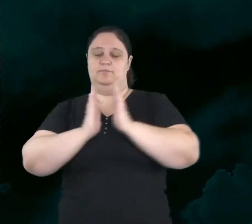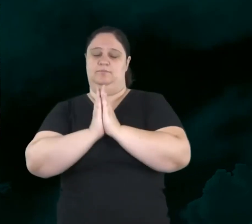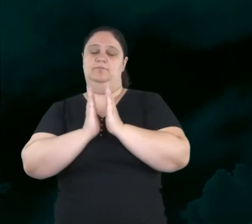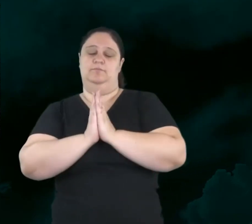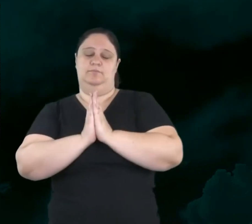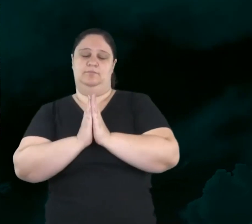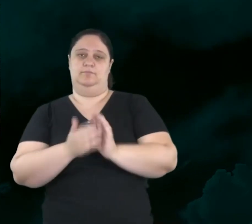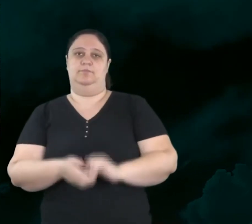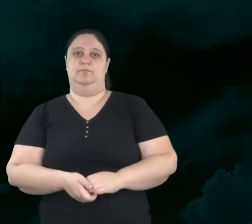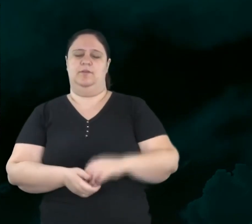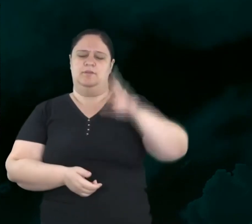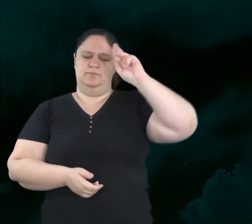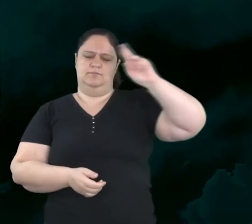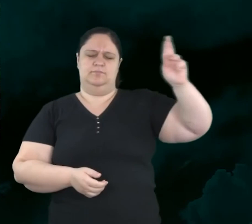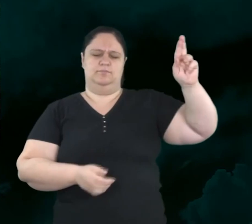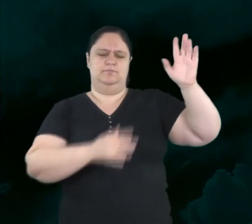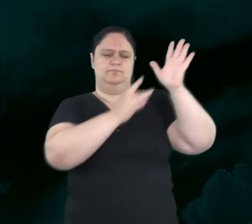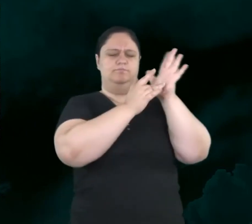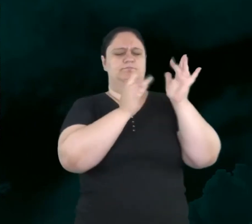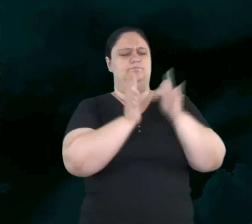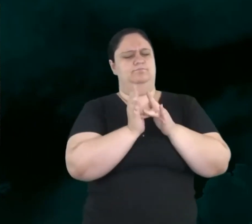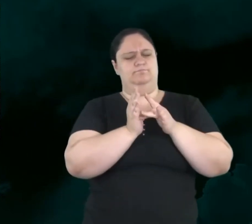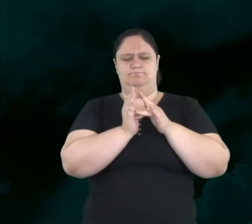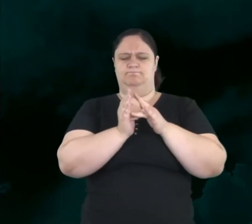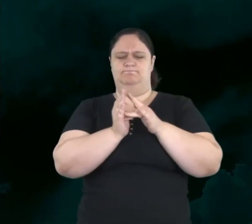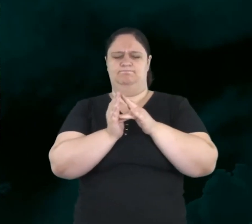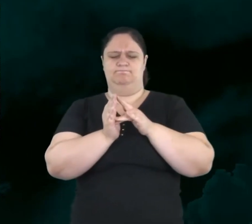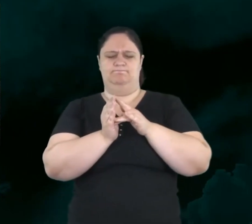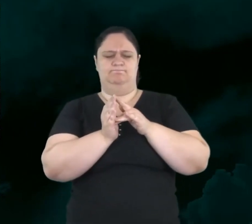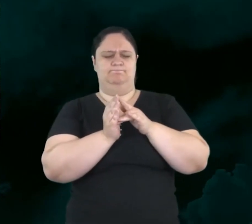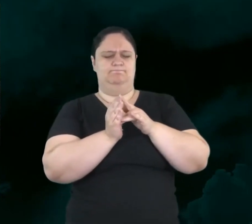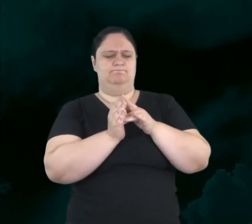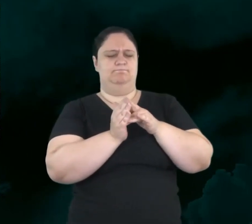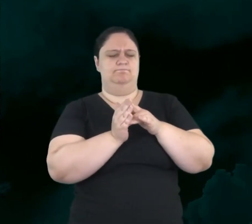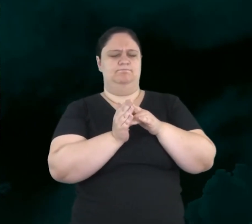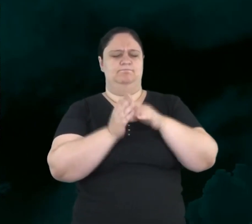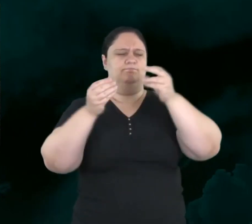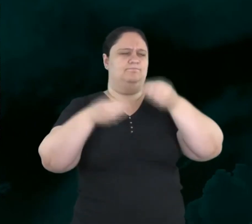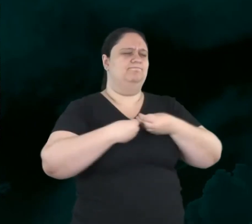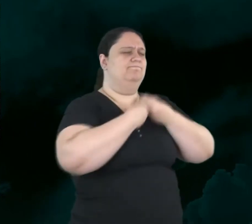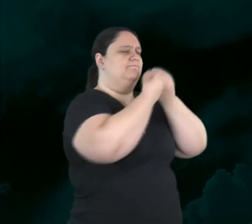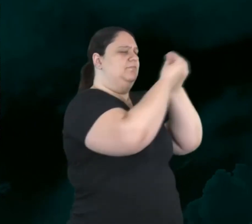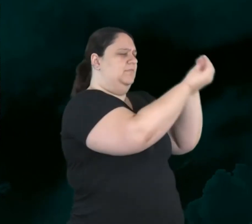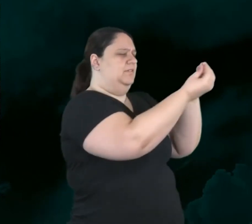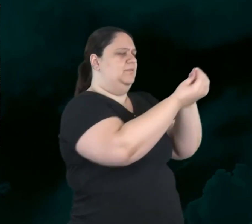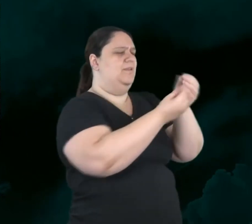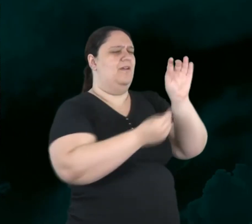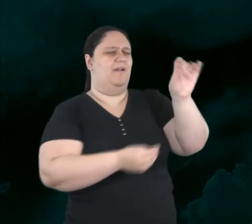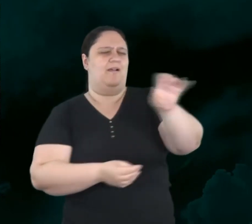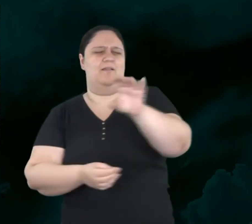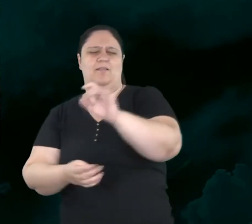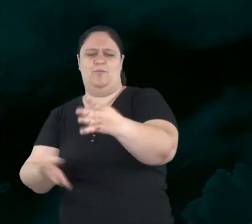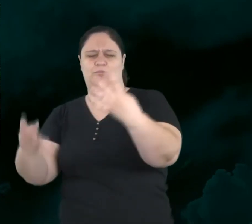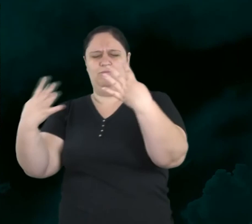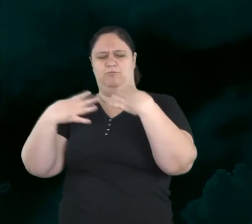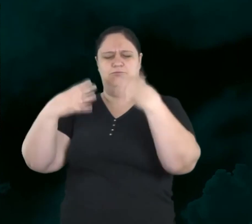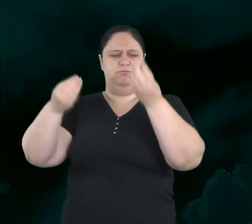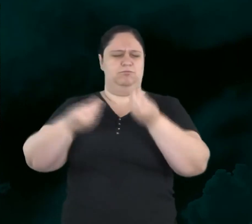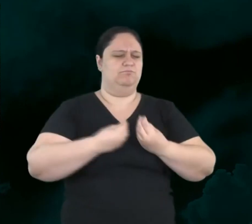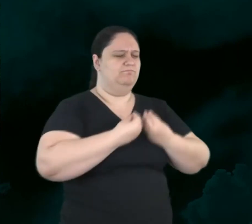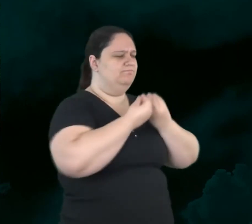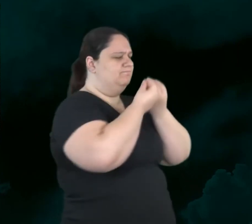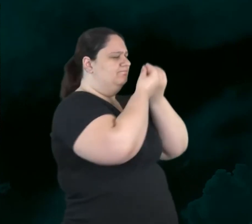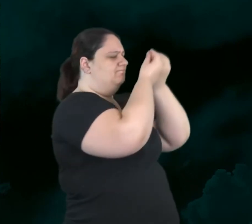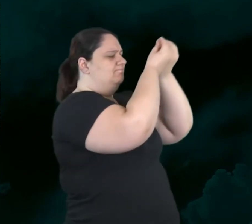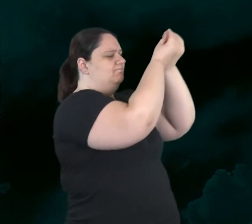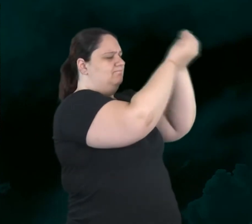todos vocês. Senhor Jesus, nós entregamos, Senhor, todos que nos assistem e também nos assistirão depois. Senhor,